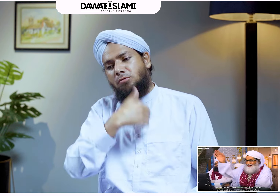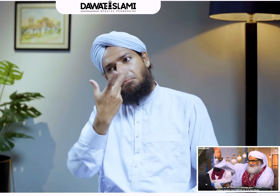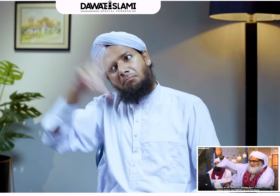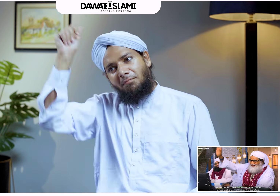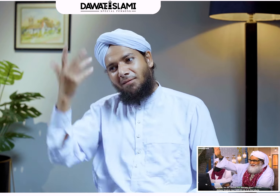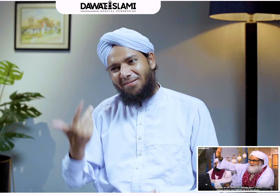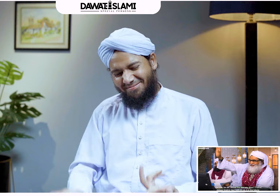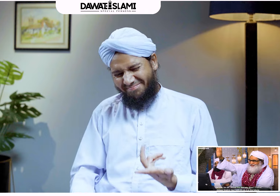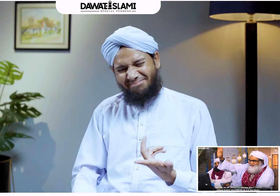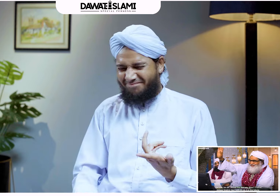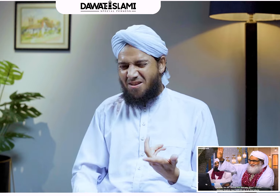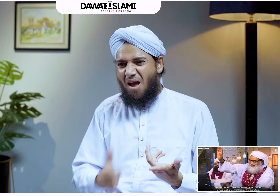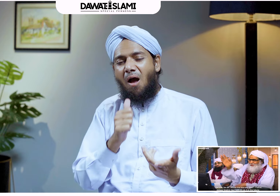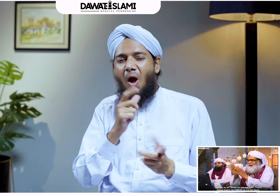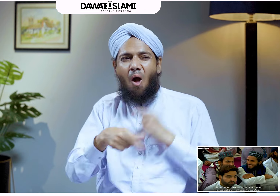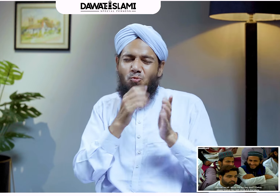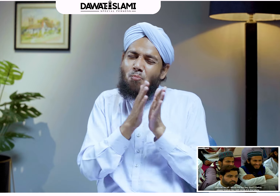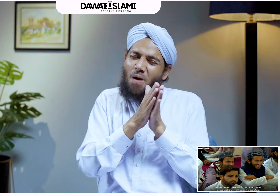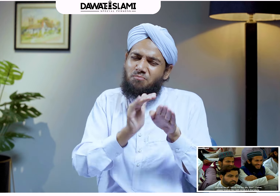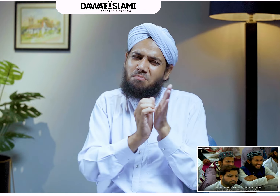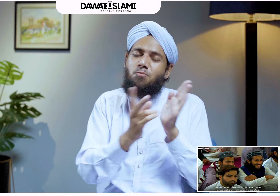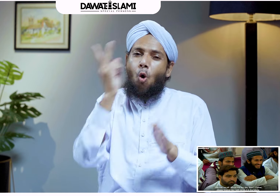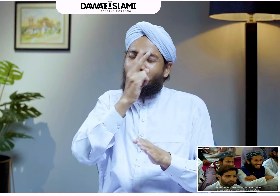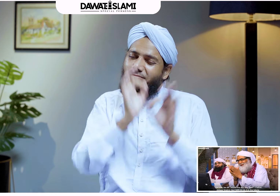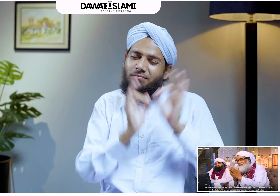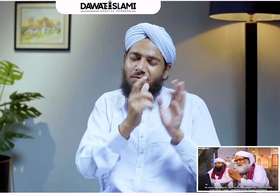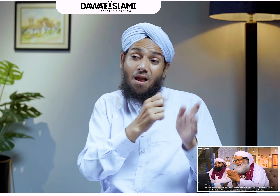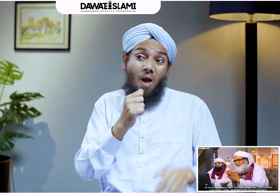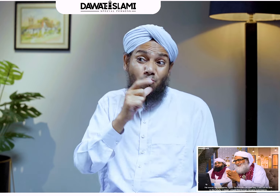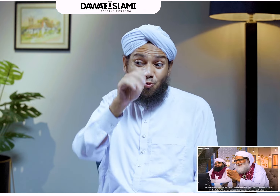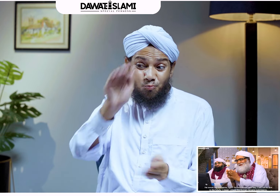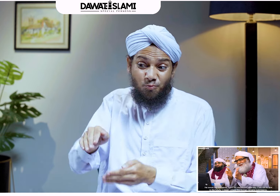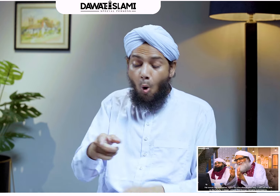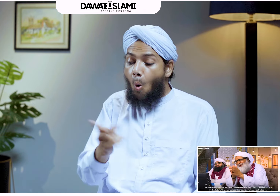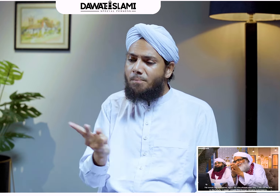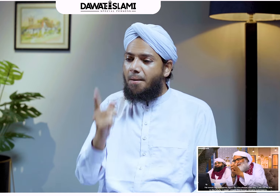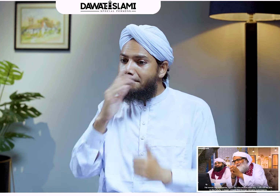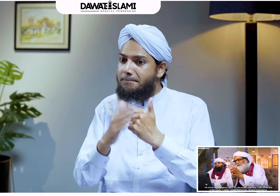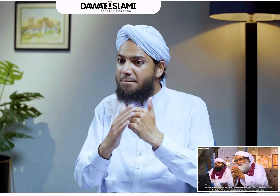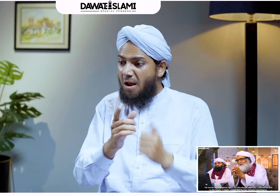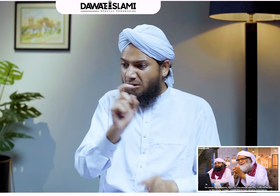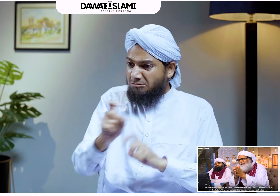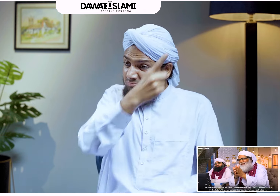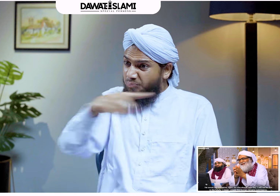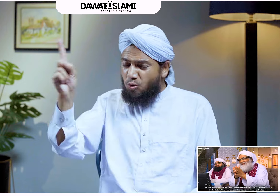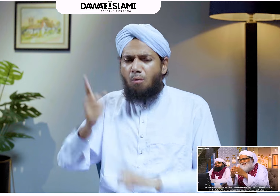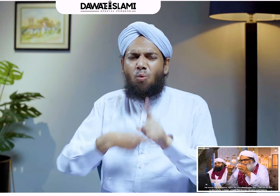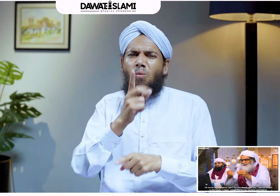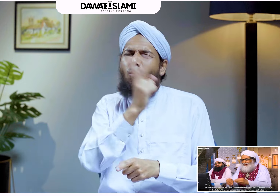ٹاٹا ابو معاف کر دو آئندہ نہیں کروں گی, یہی بولے گا نا. تو یہ بھی بولے آئندہ نہیں کروں گی. ارے جب تک